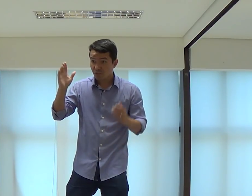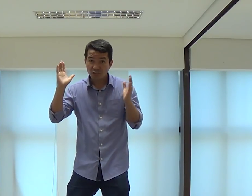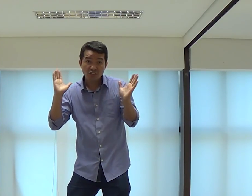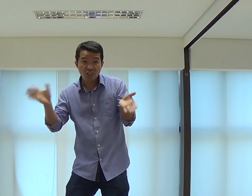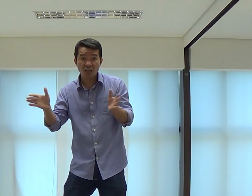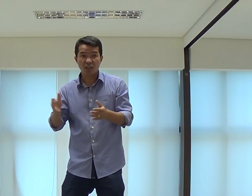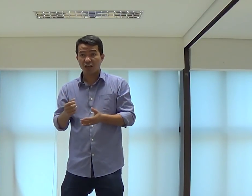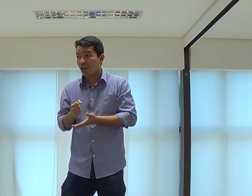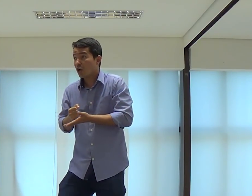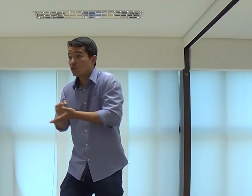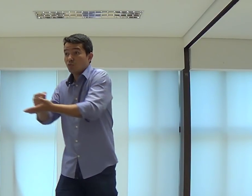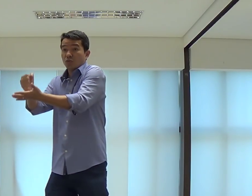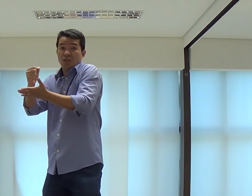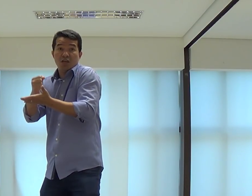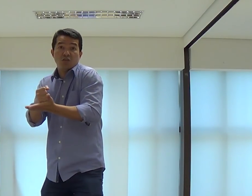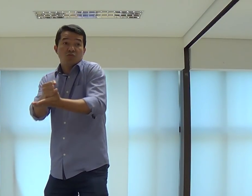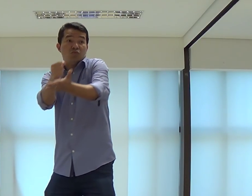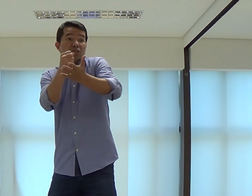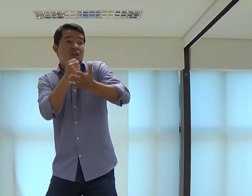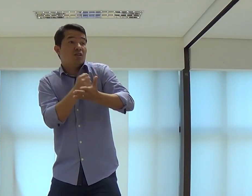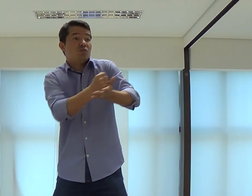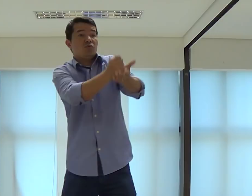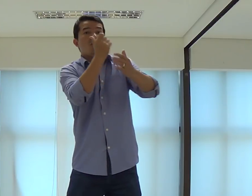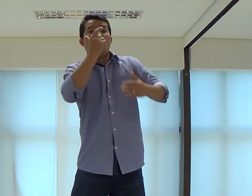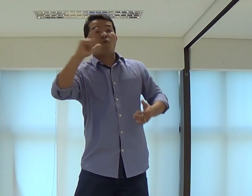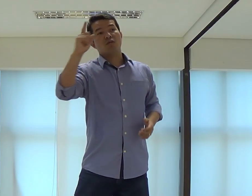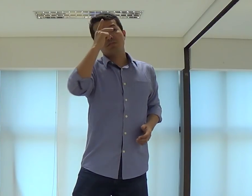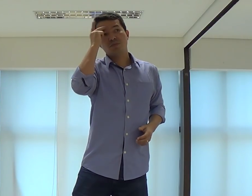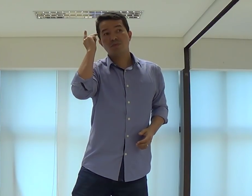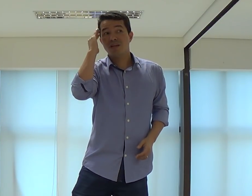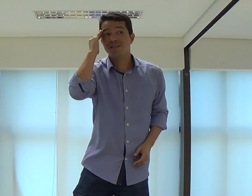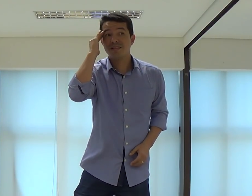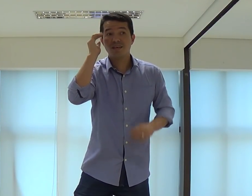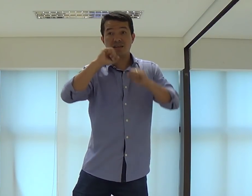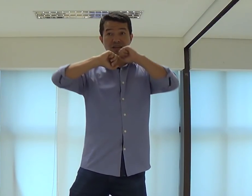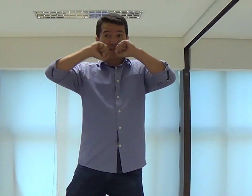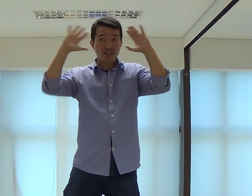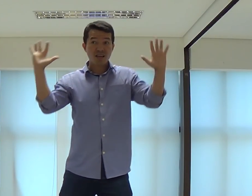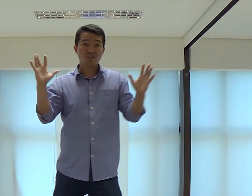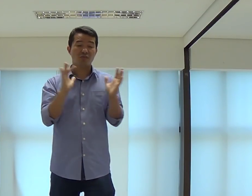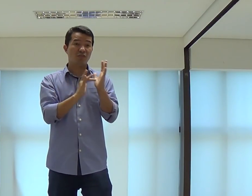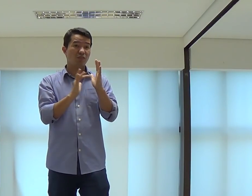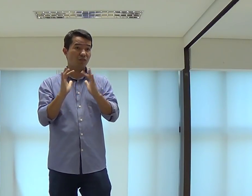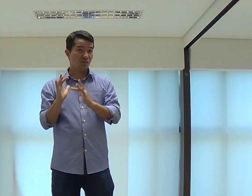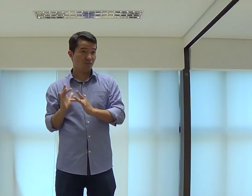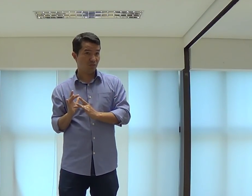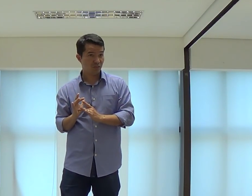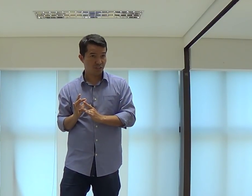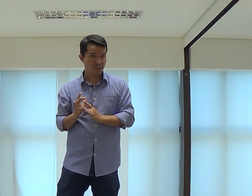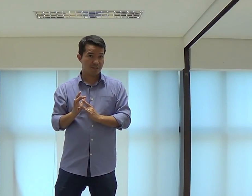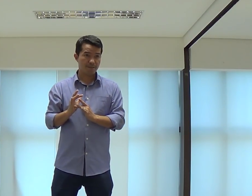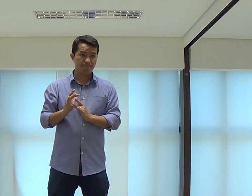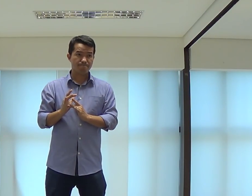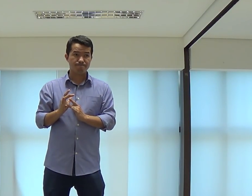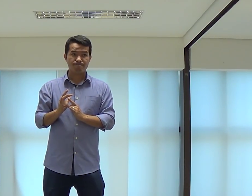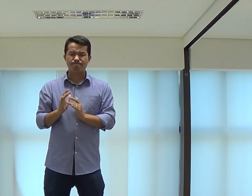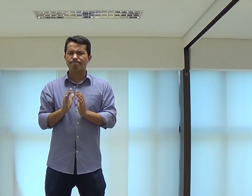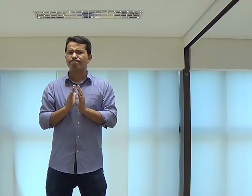tua vida? Você tem ajudado as pessoas, né, a entenderem as coisas de